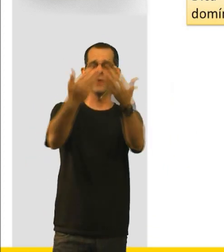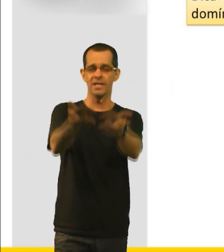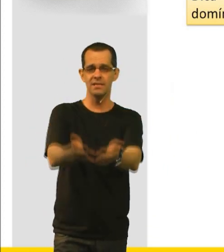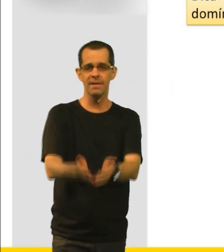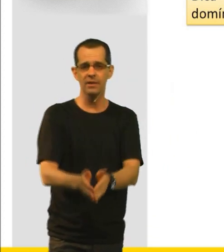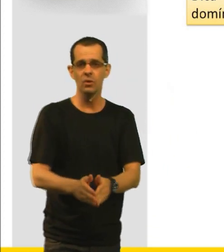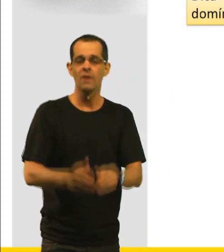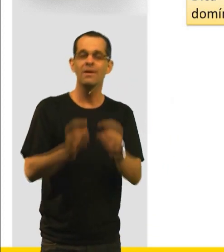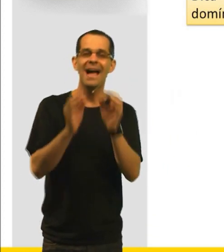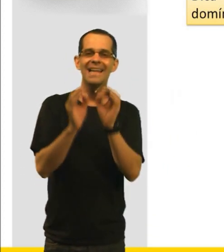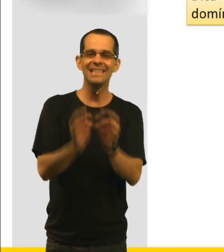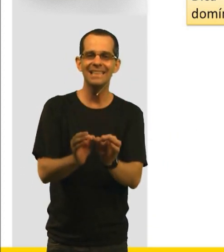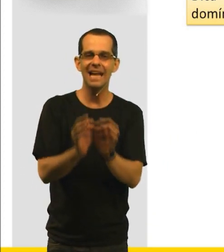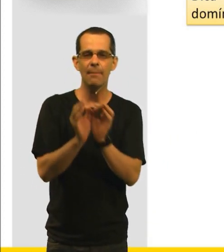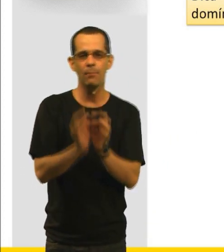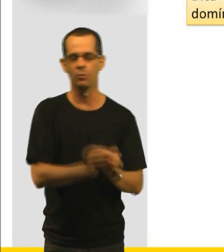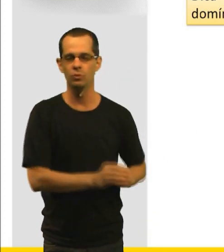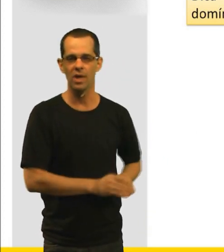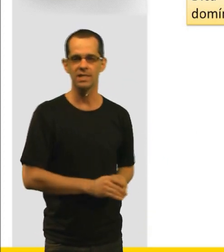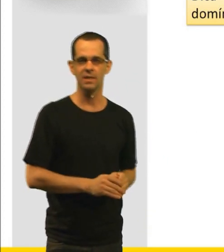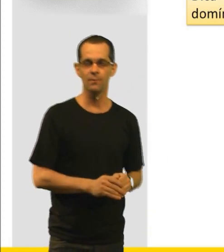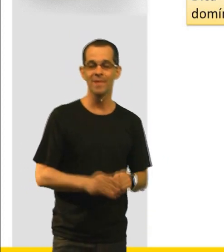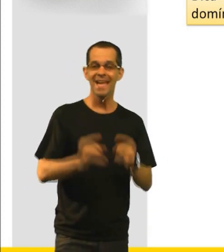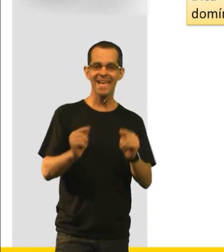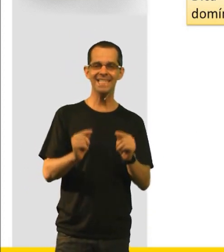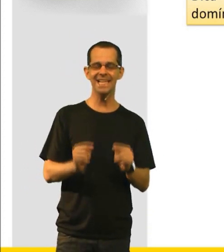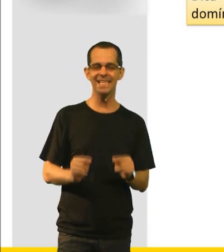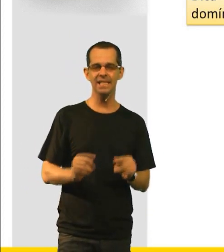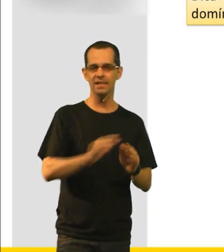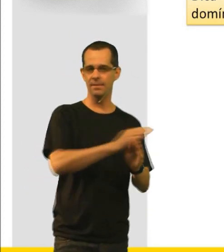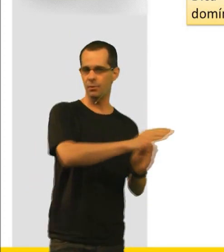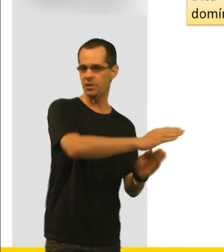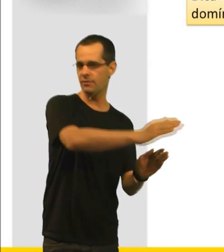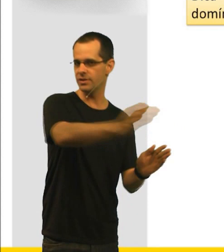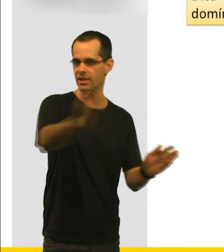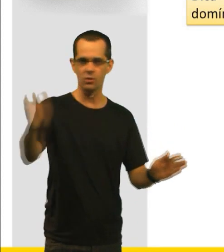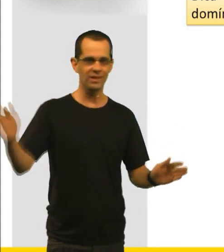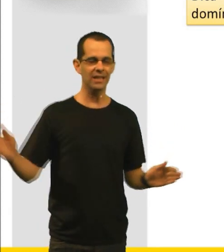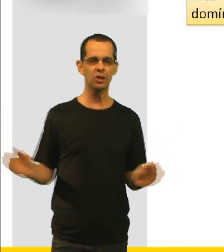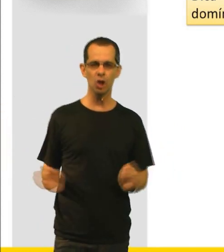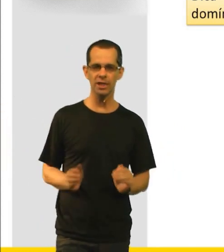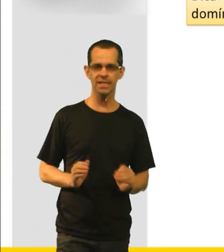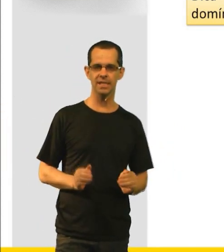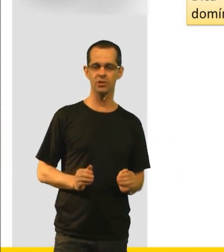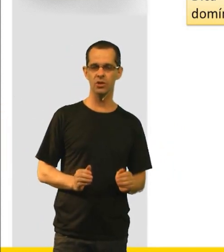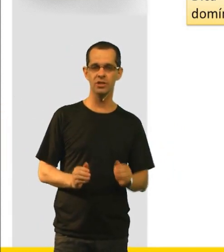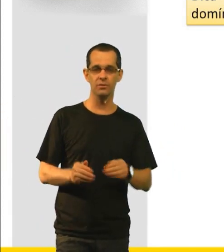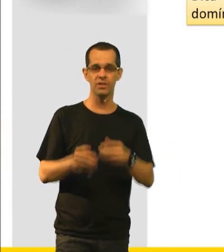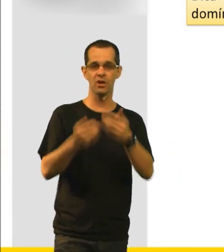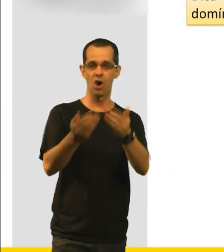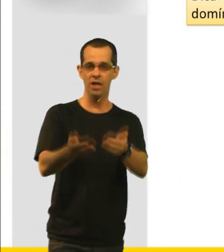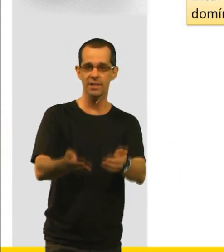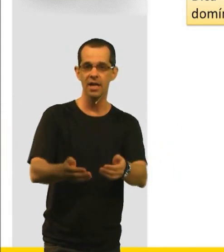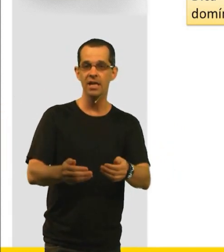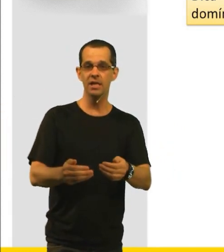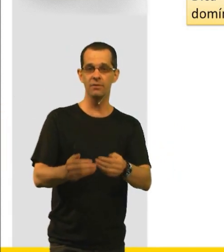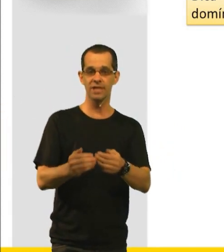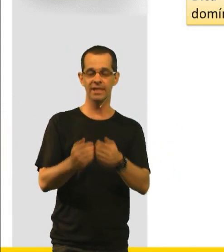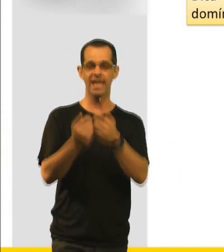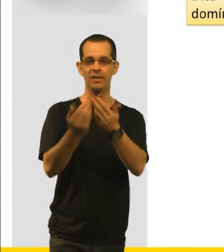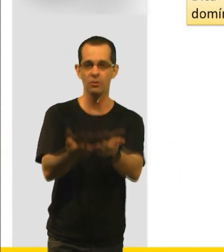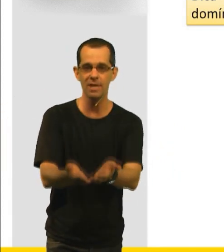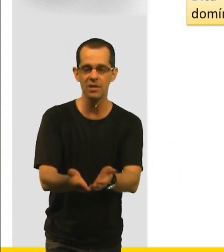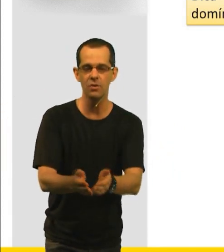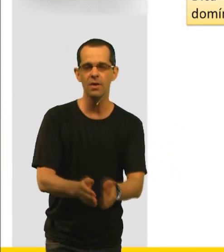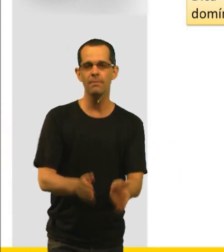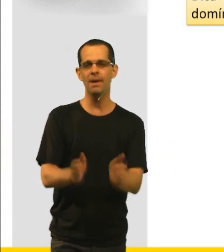mais conhecimento, garanta a pontuação. Em seguida, depois que você esgotar todas as questões que você gosta e que